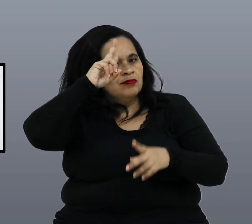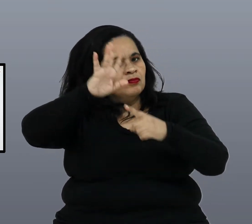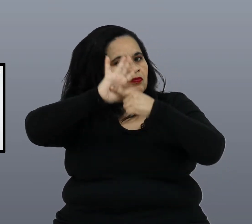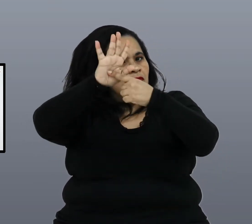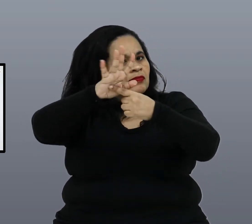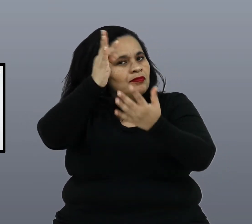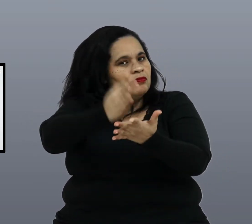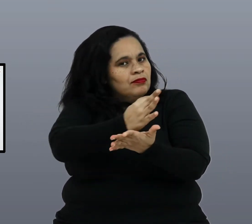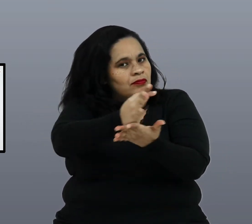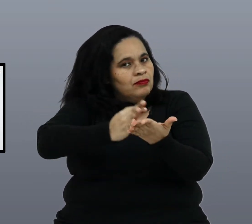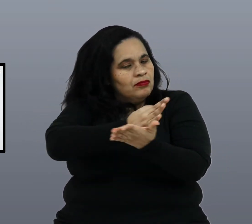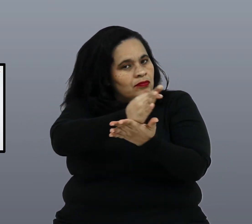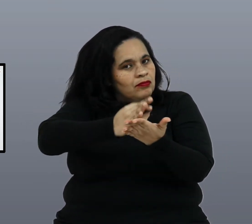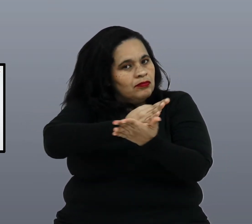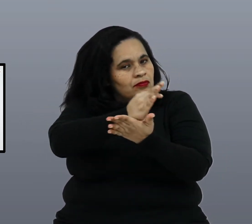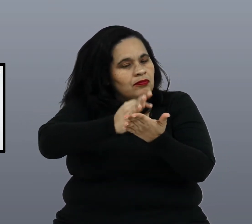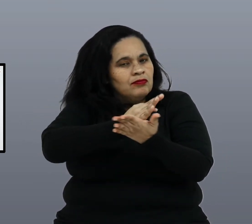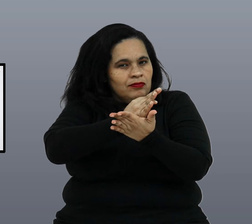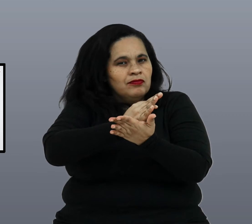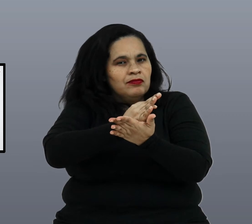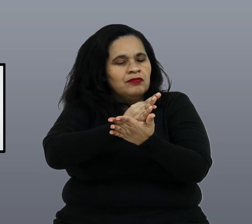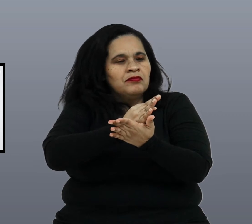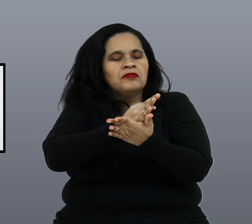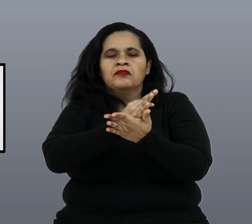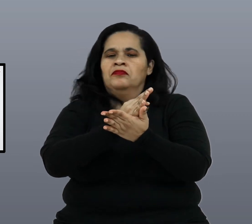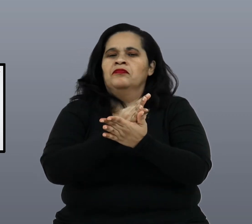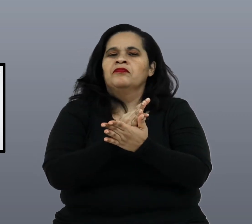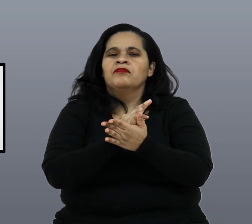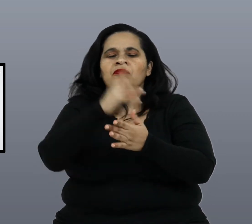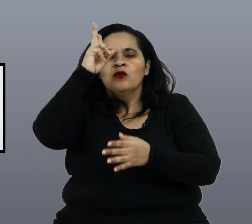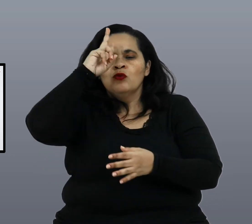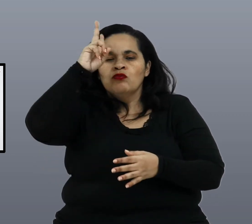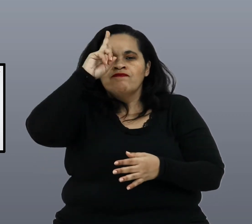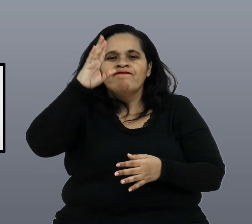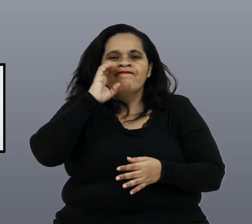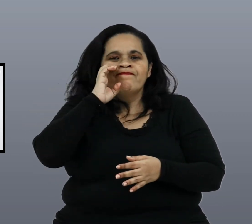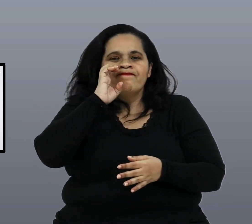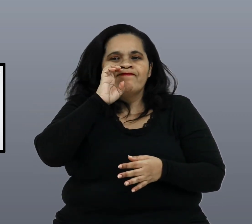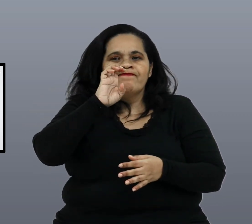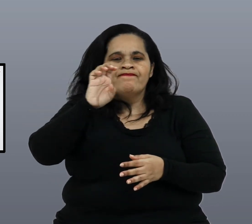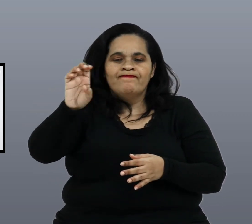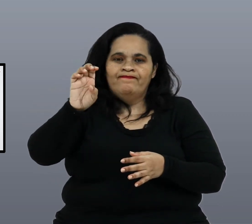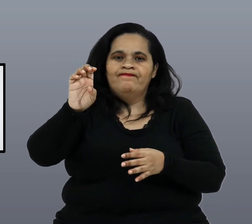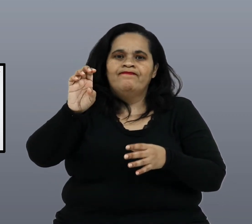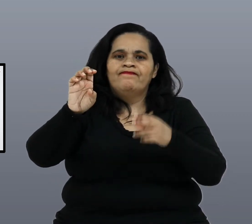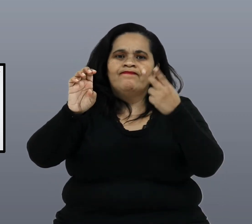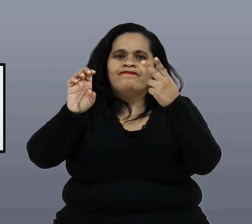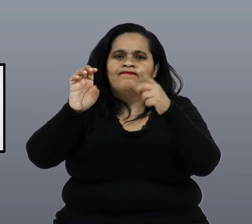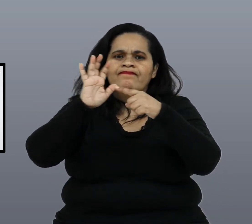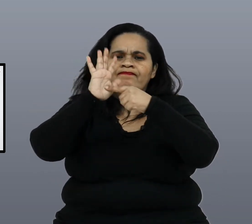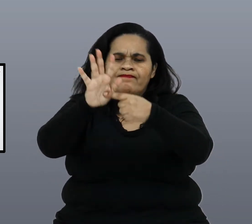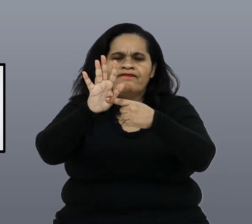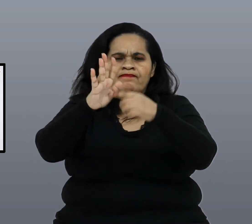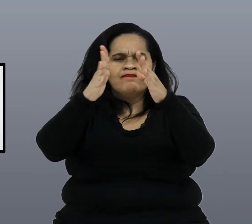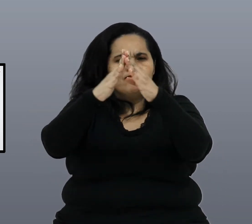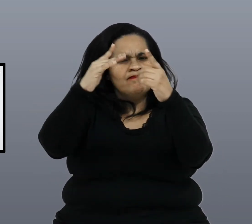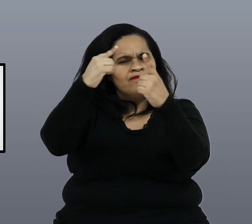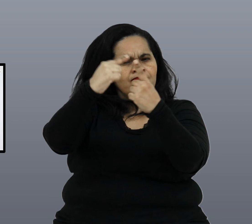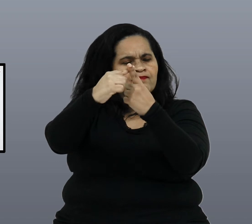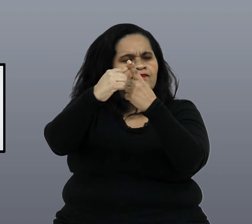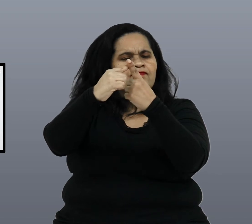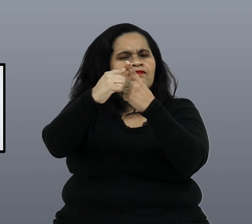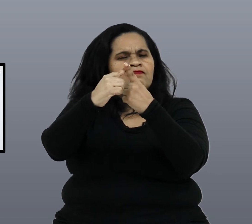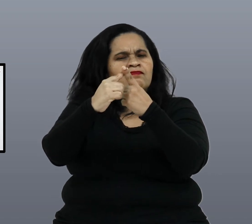vai apresentar a história eclesiástica, a história da igreja, dizer que o Império Romano foi o que mais assolou a igreja, o que